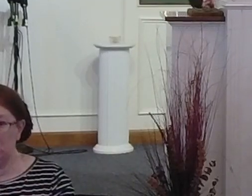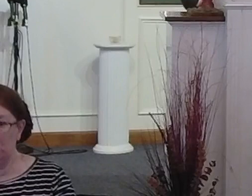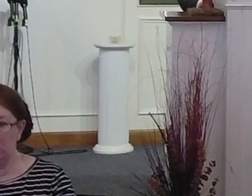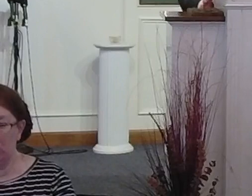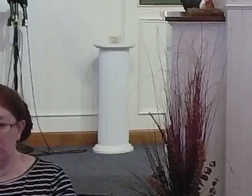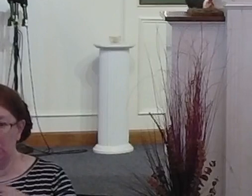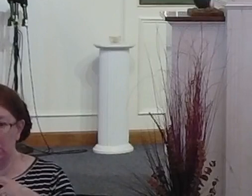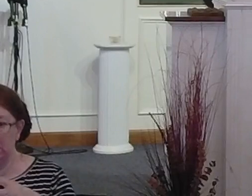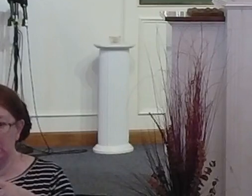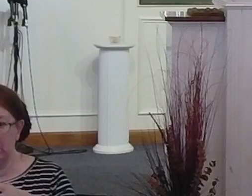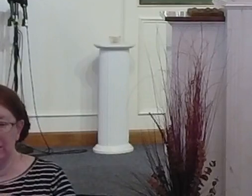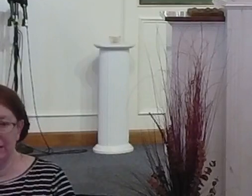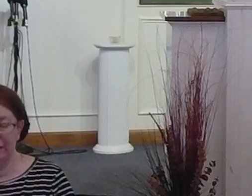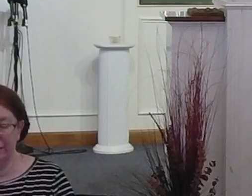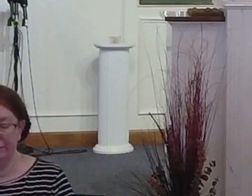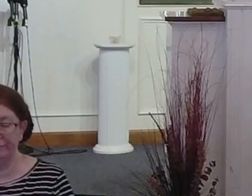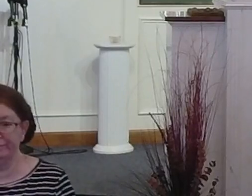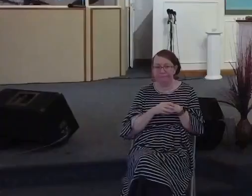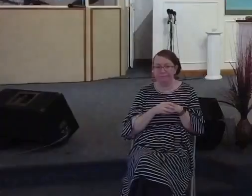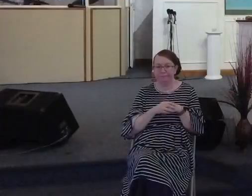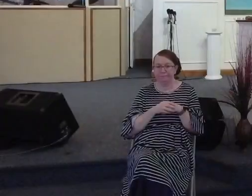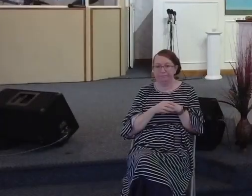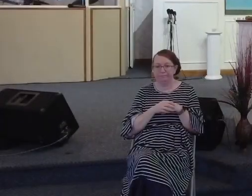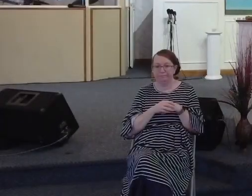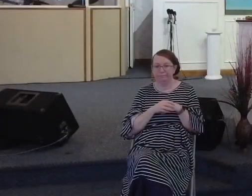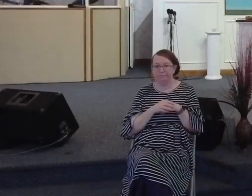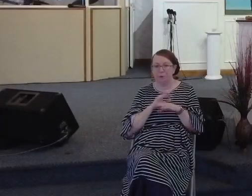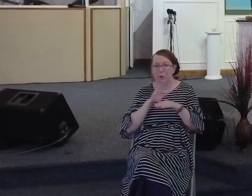tratando de vivir alimentándose de algodón dulce.